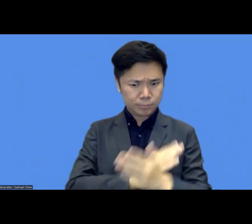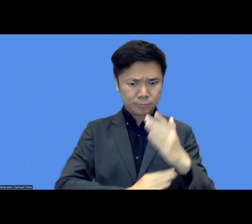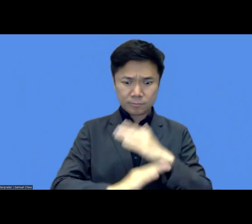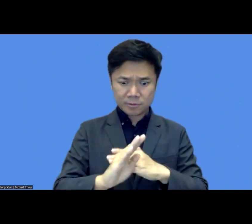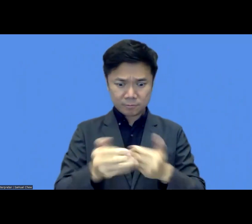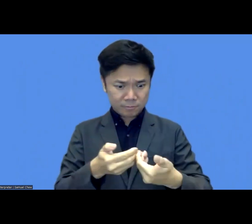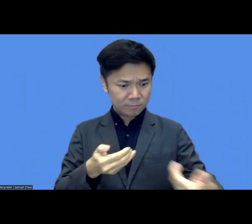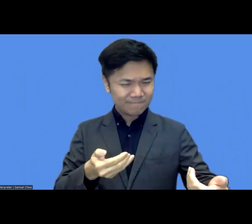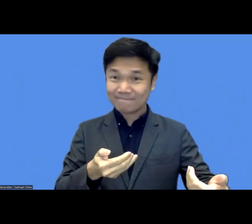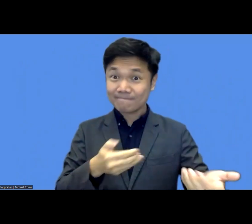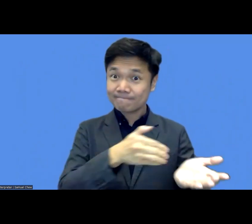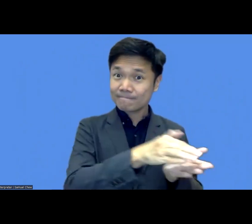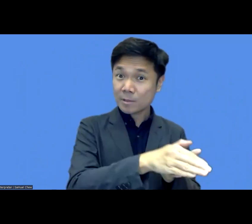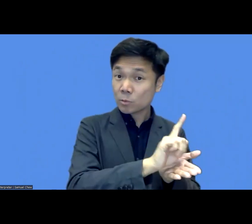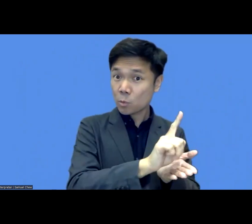en la área